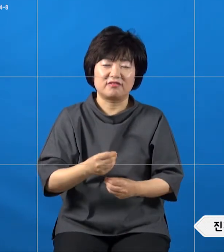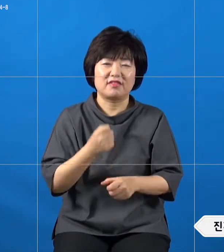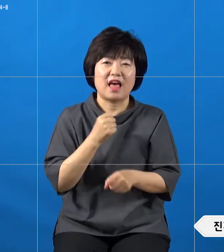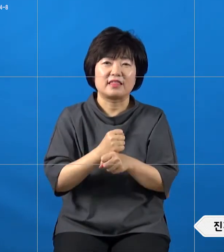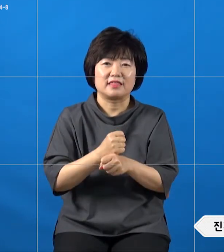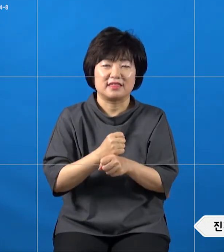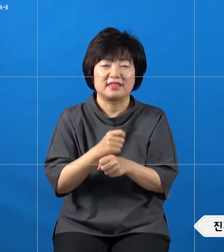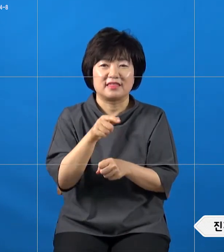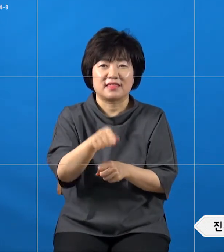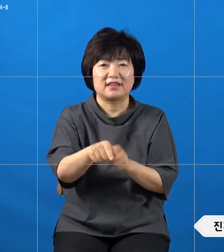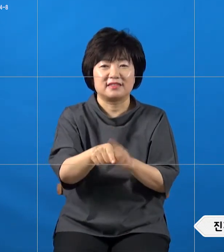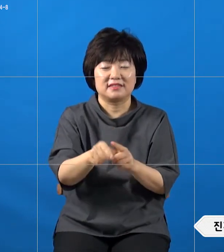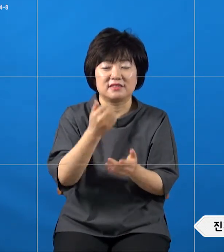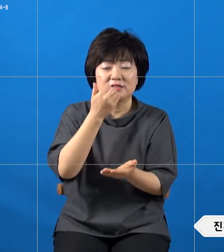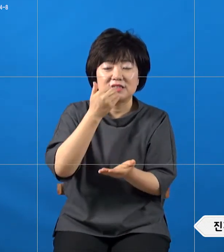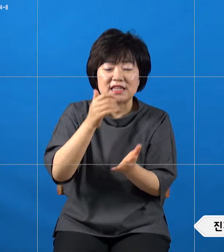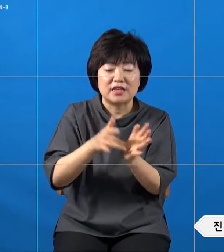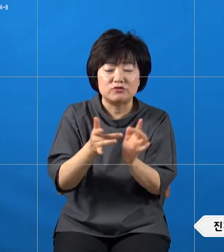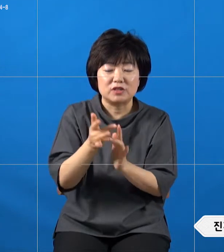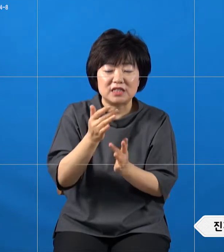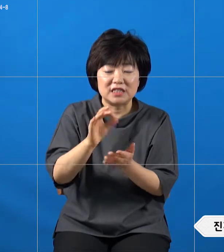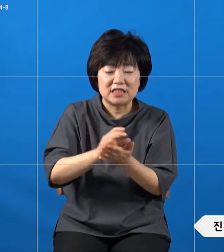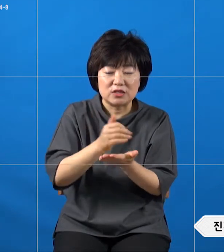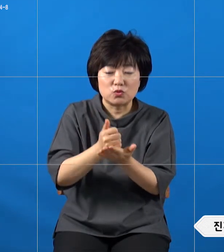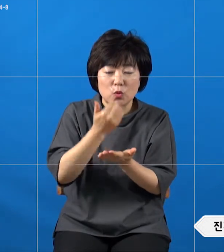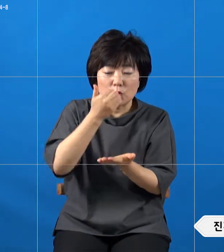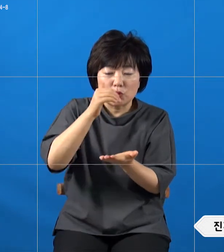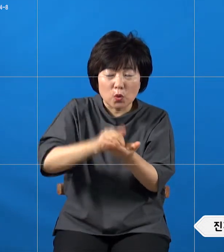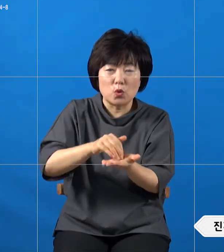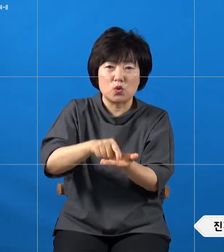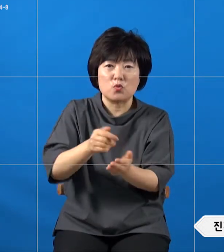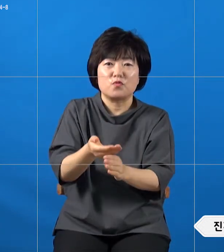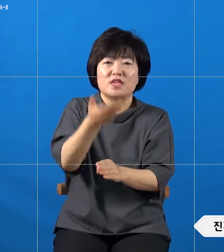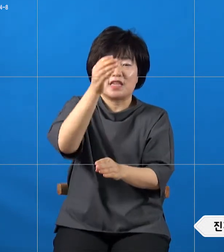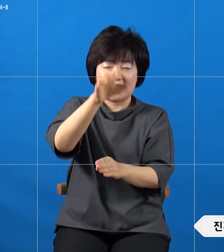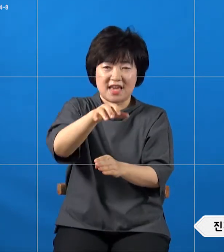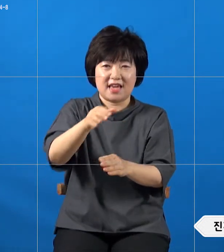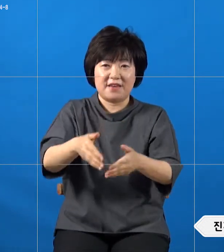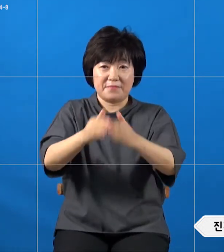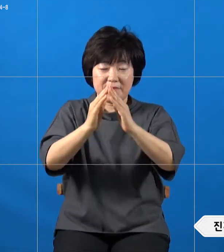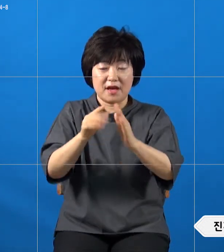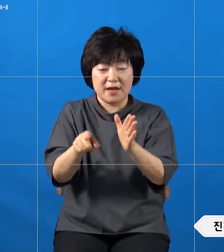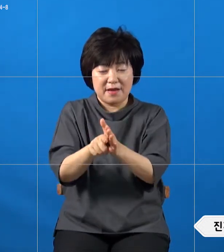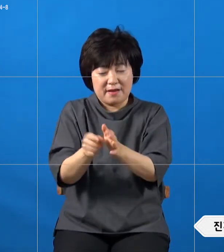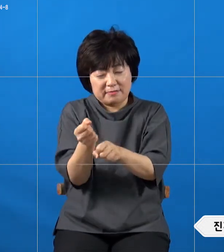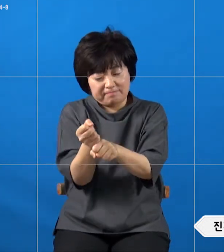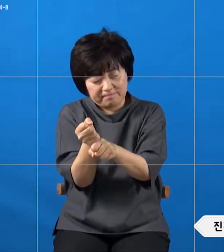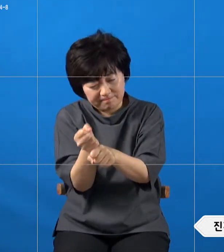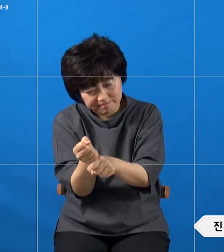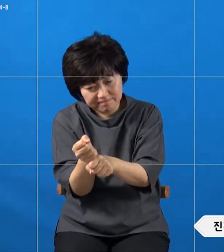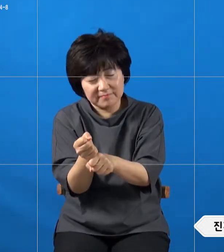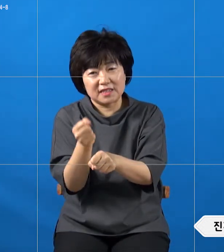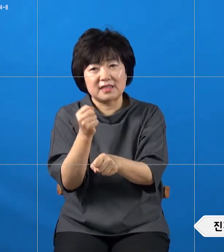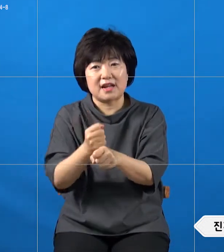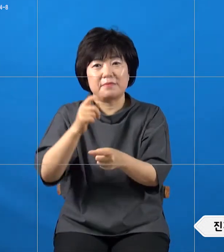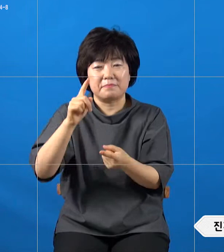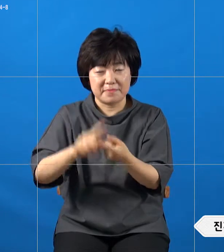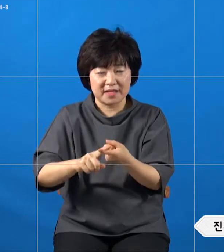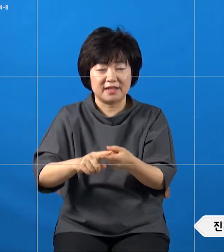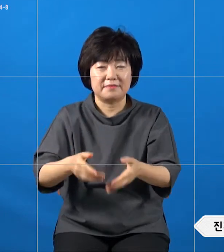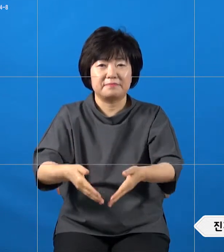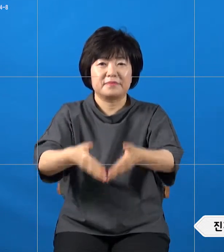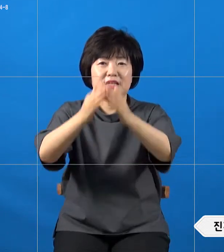견고한 모퉁이 돌이 되신 예수 그리스도, 믿고 의지함에 세워지는 모퉁이 돌,